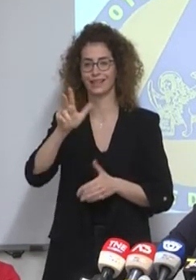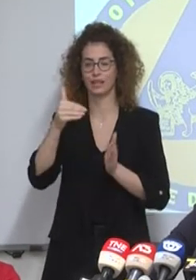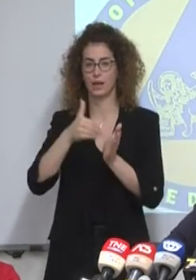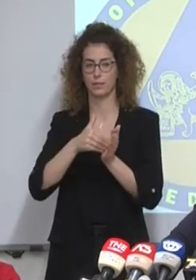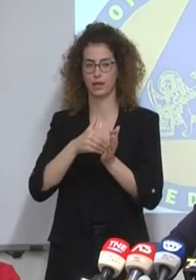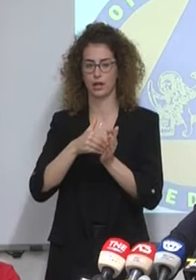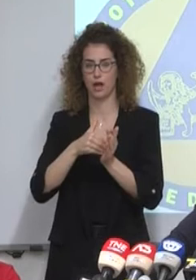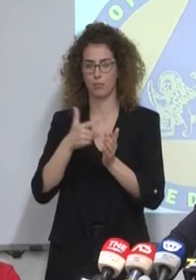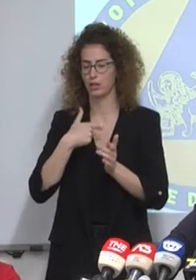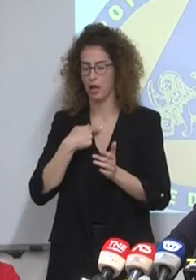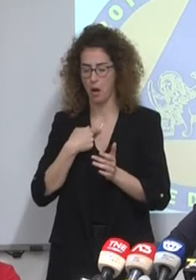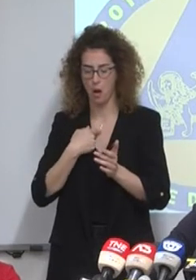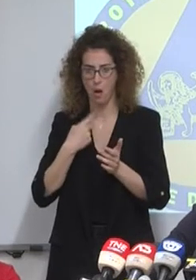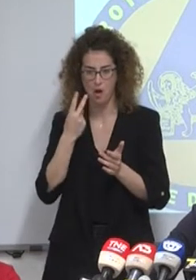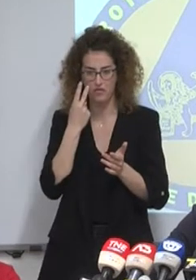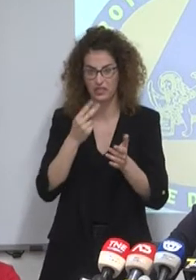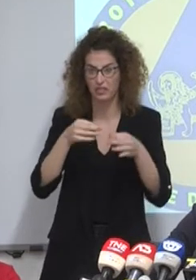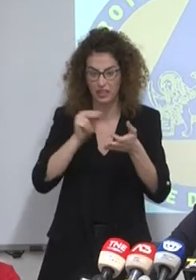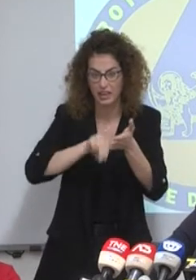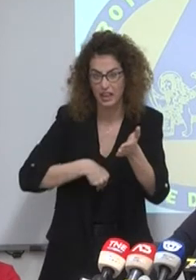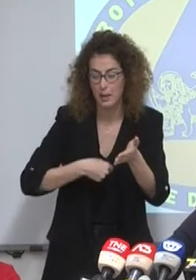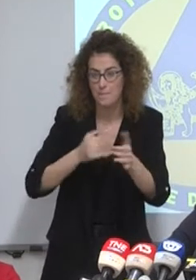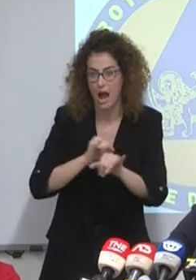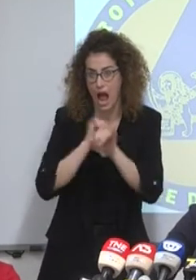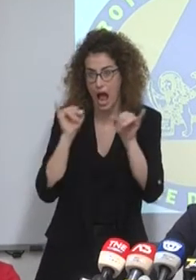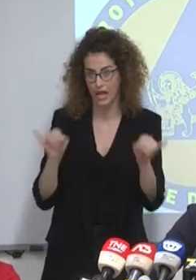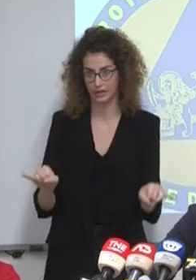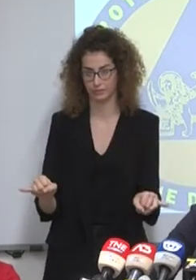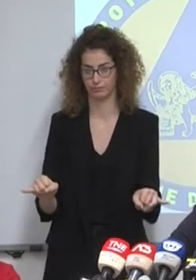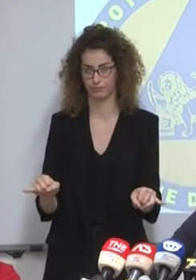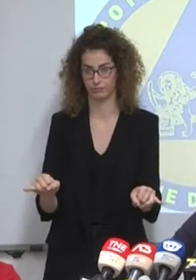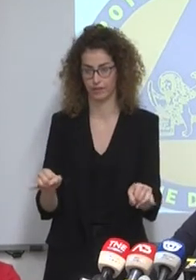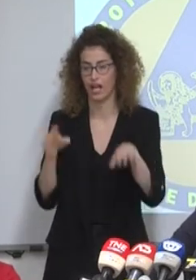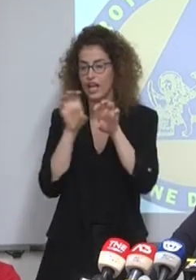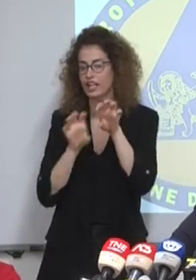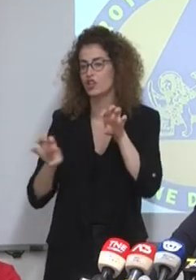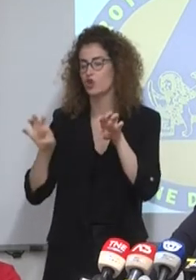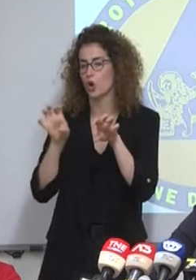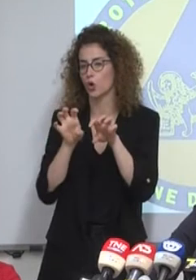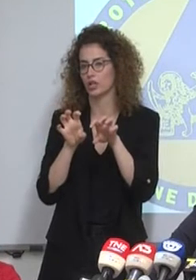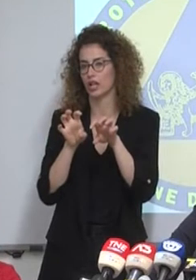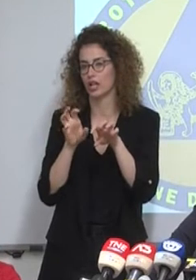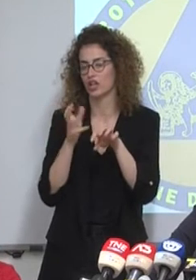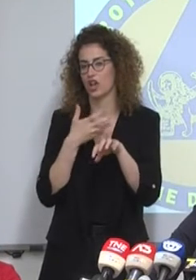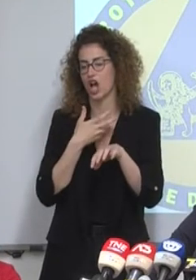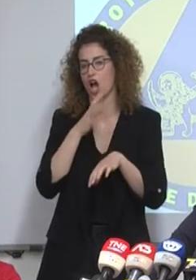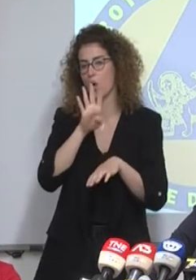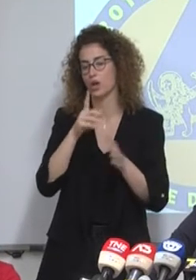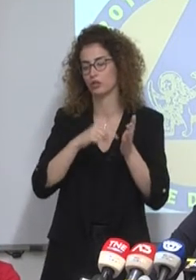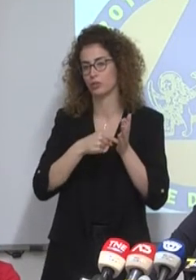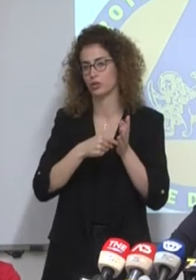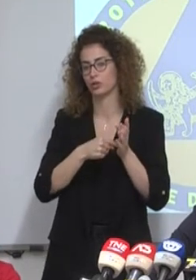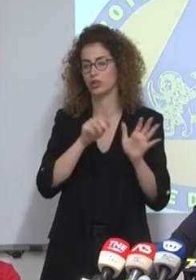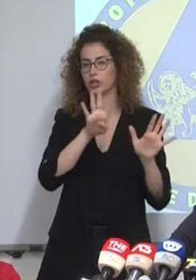mila non ho mai visto scritto nessuno su un pezzo di carta su una ragione da 54 milioni e 900 mila abitanti